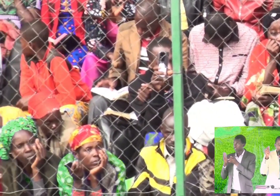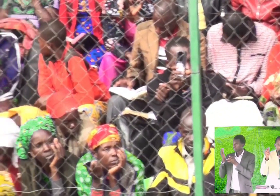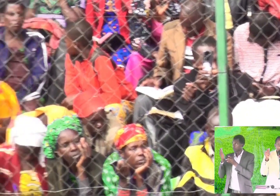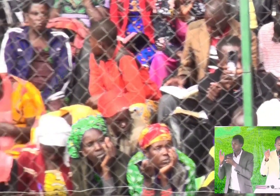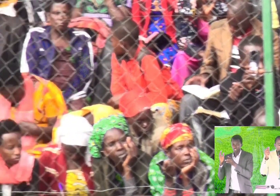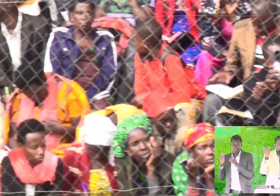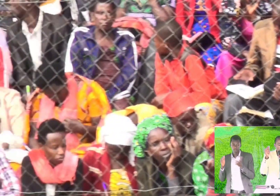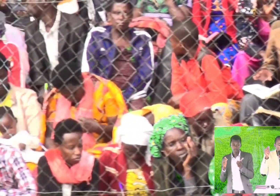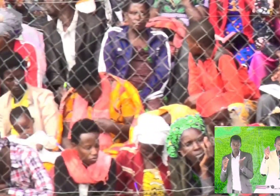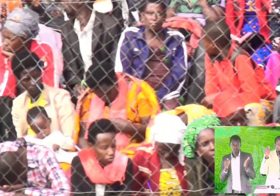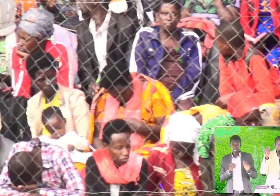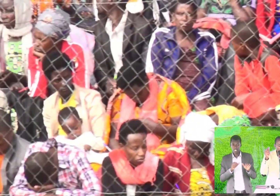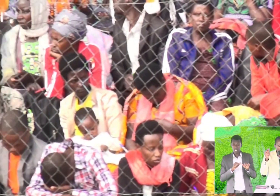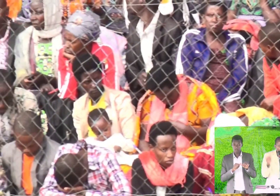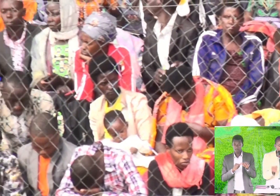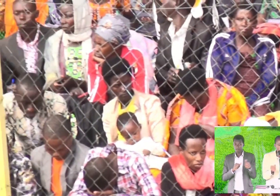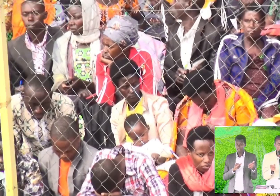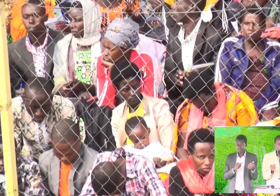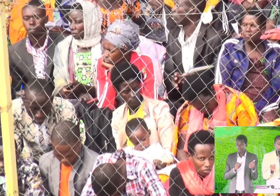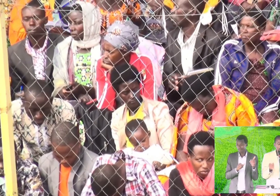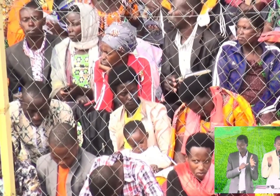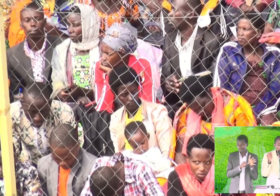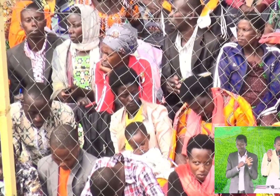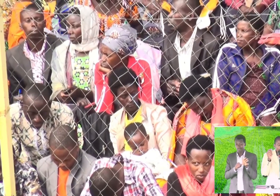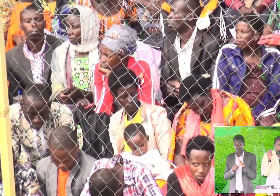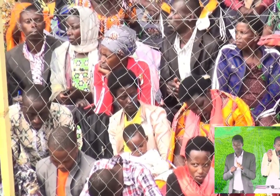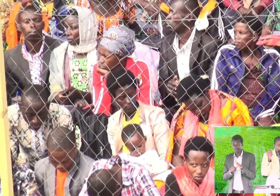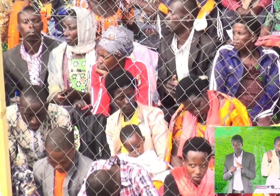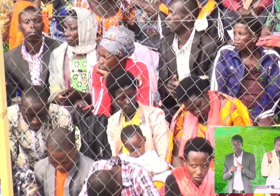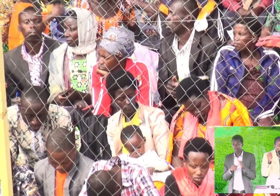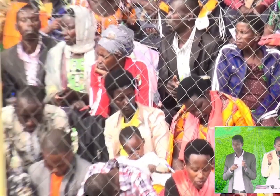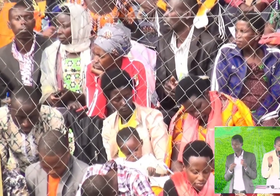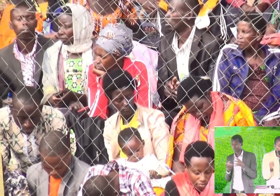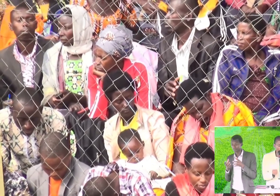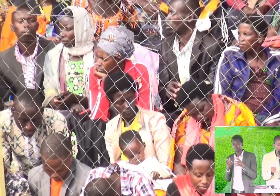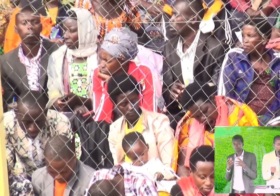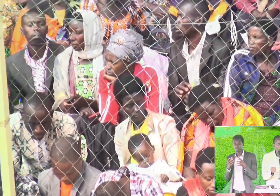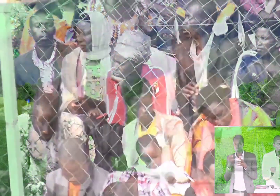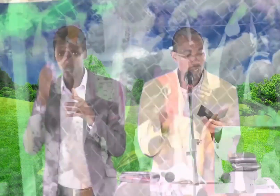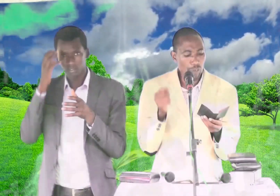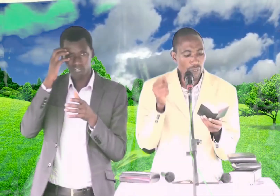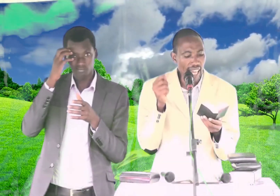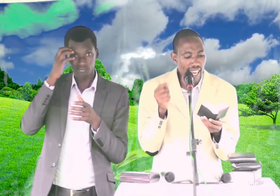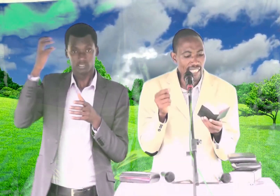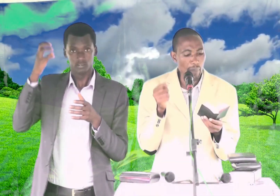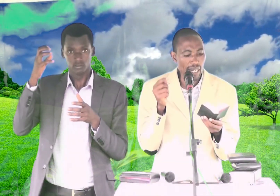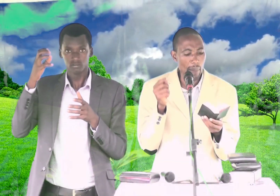n'igihe barakajwe kuko bijya bibaho kamera yabo ye guhaguruka